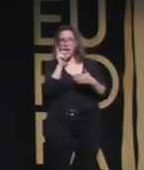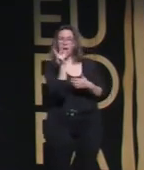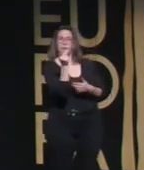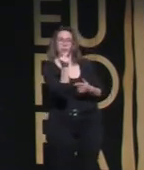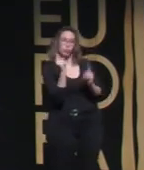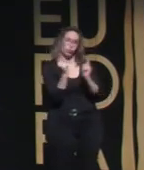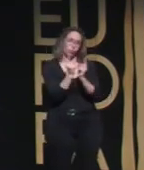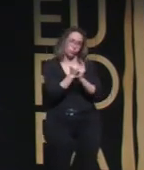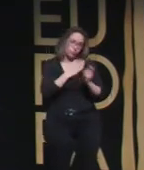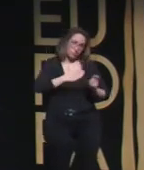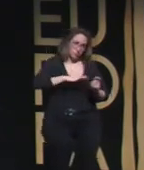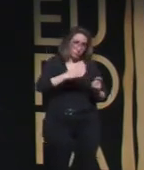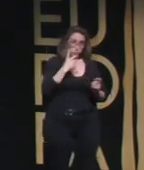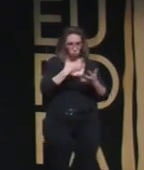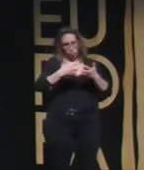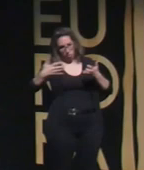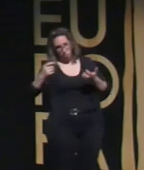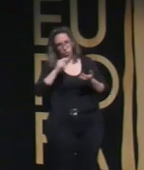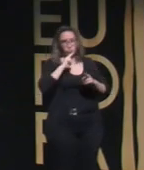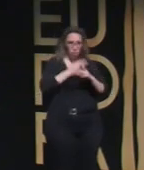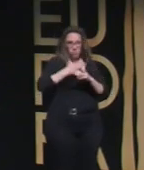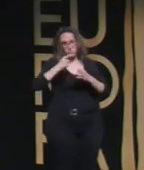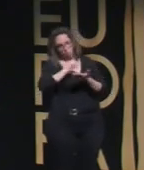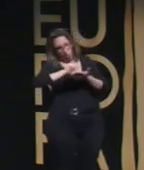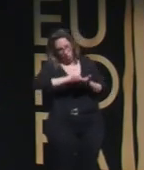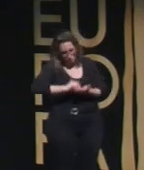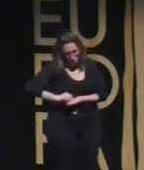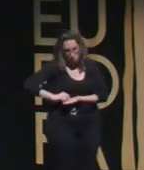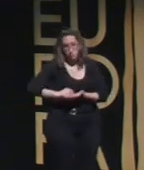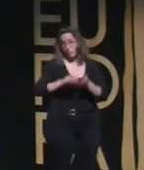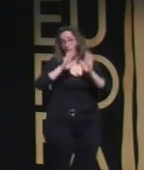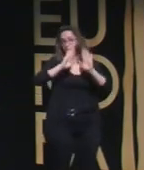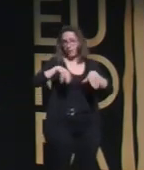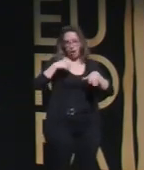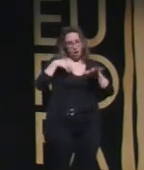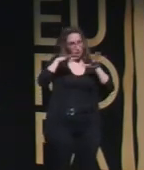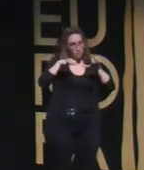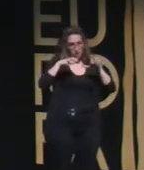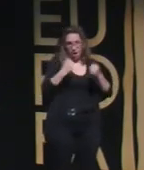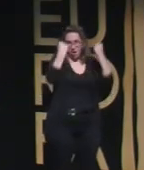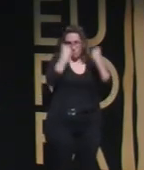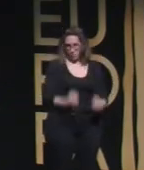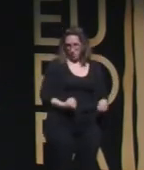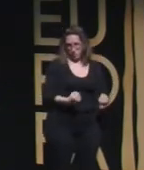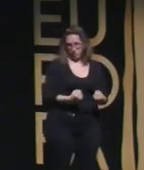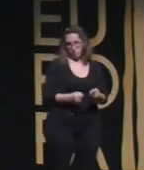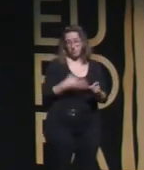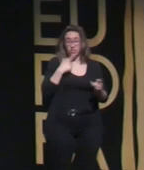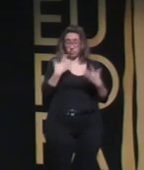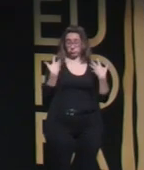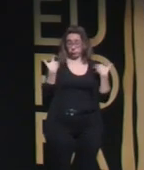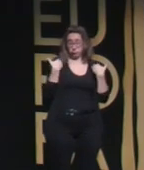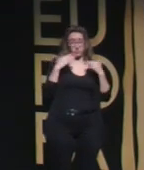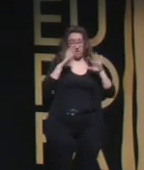hubieran matado, ¿no? Porque ya nombre, apellido, pero era por narices aprendías, ¿no? La letra con sangre entra, ¿vale? Aprendimos que